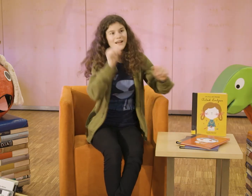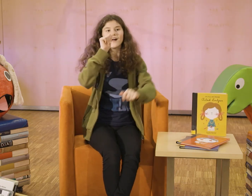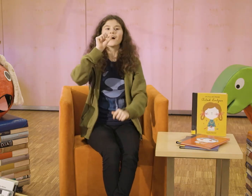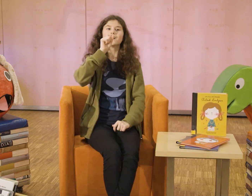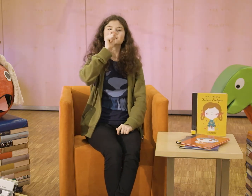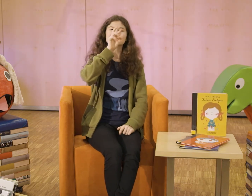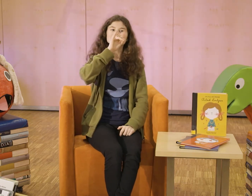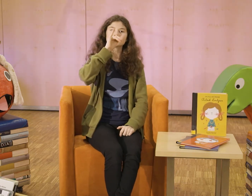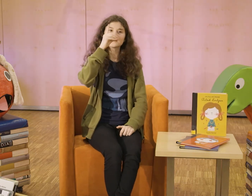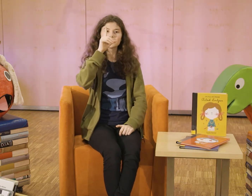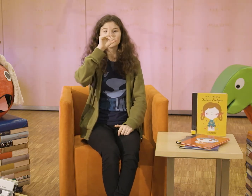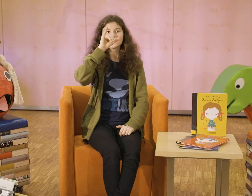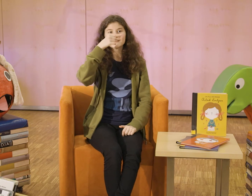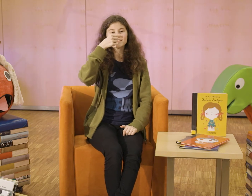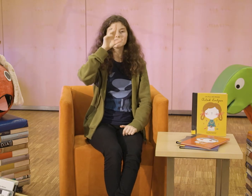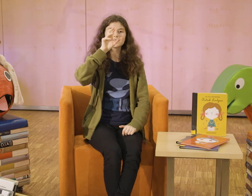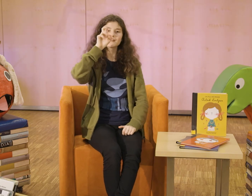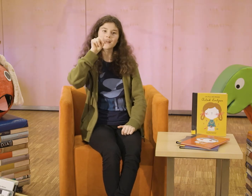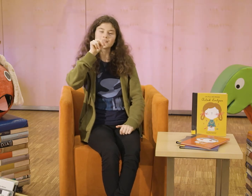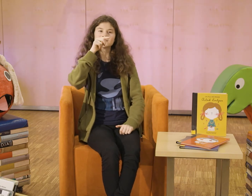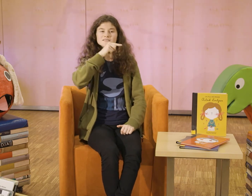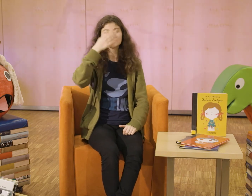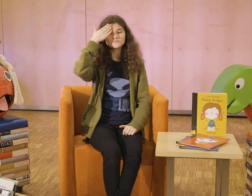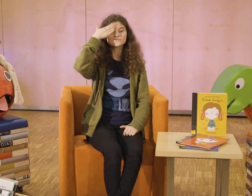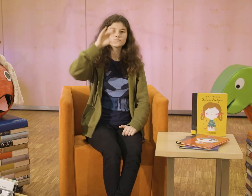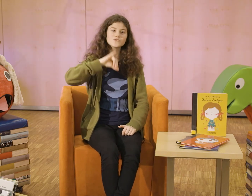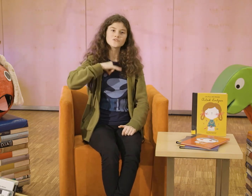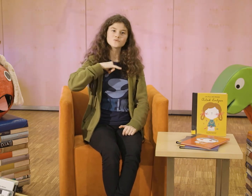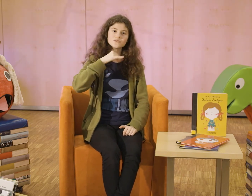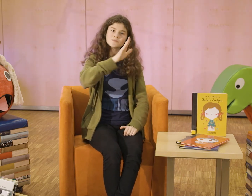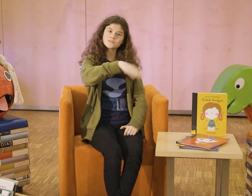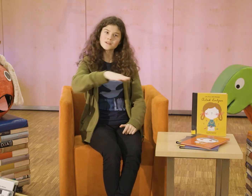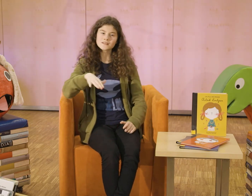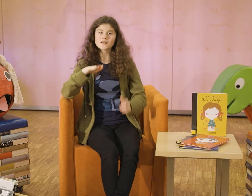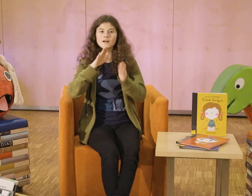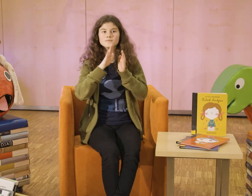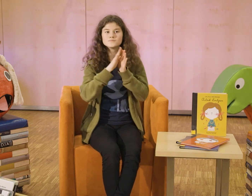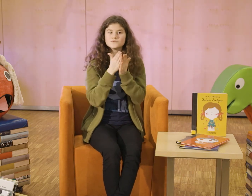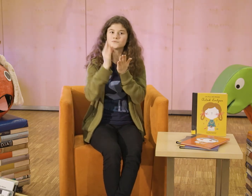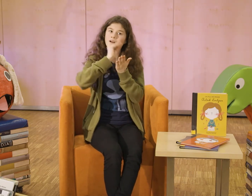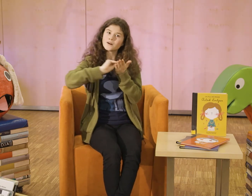eins über astrid lindgren sie seine berühmte jugend und kinder autorin